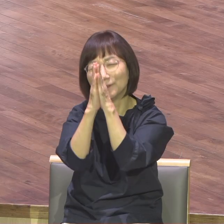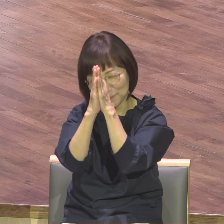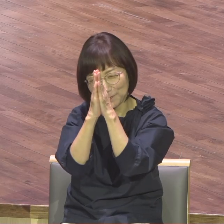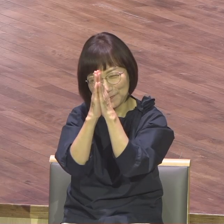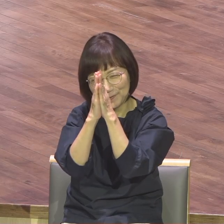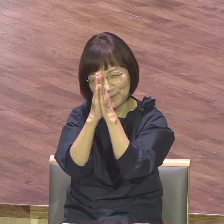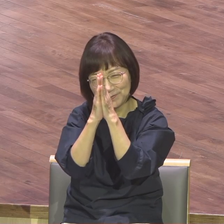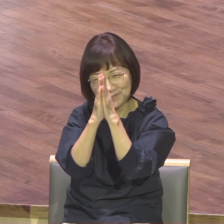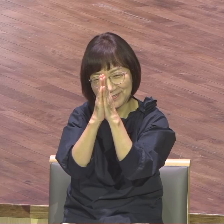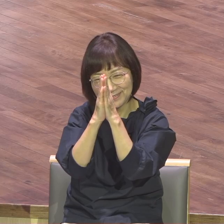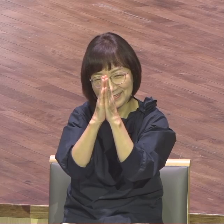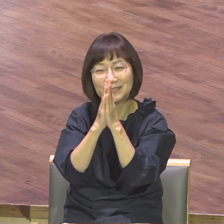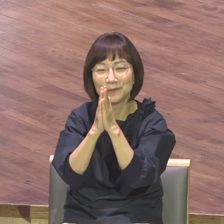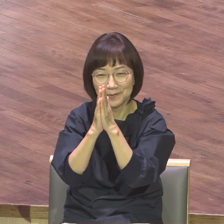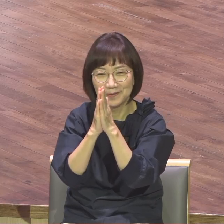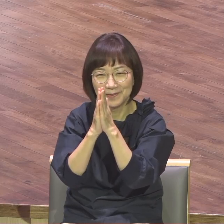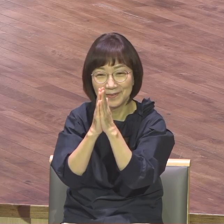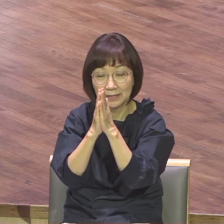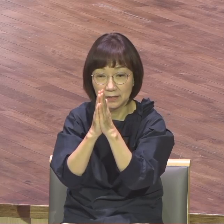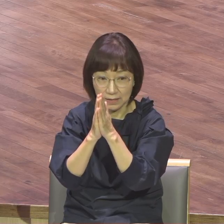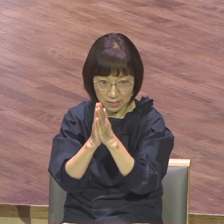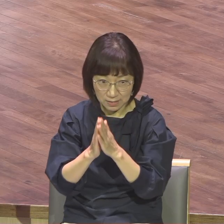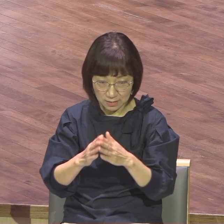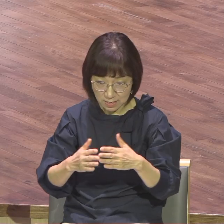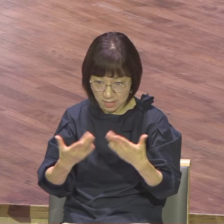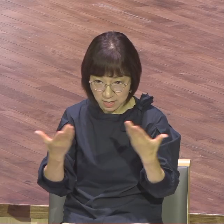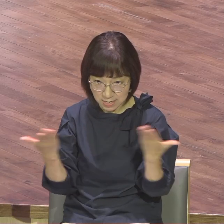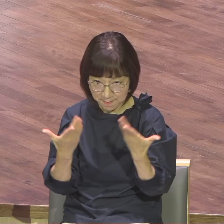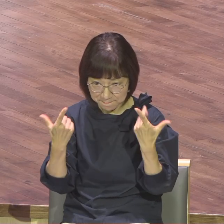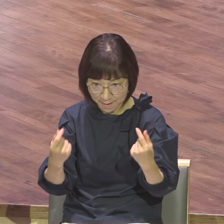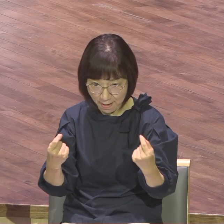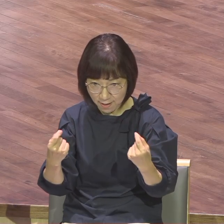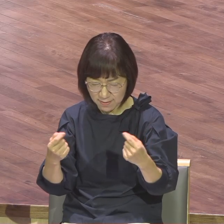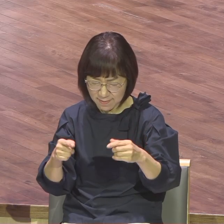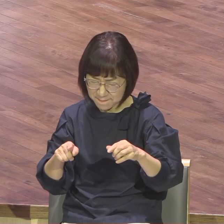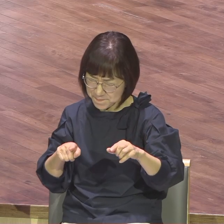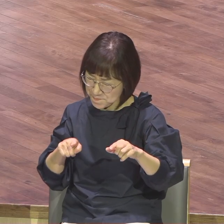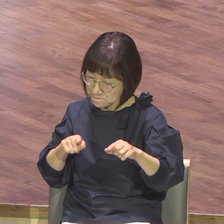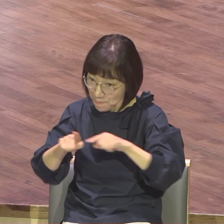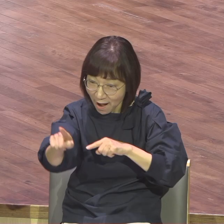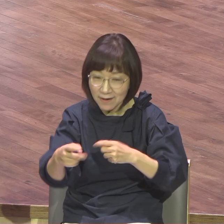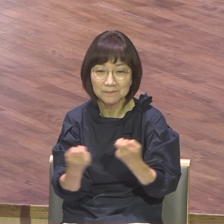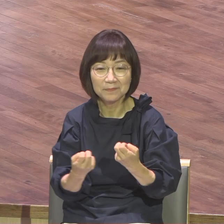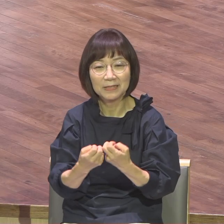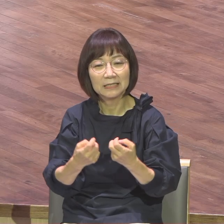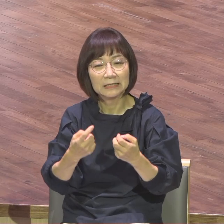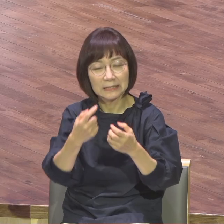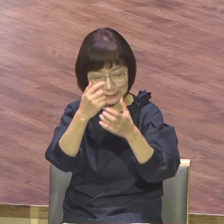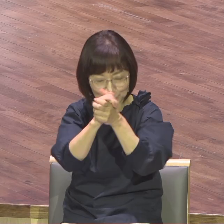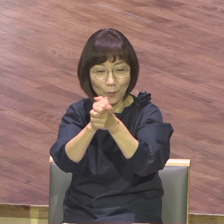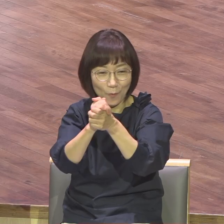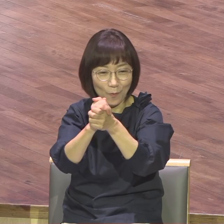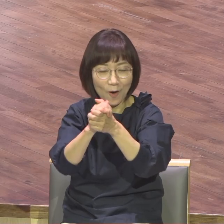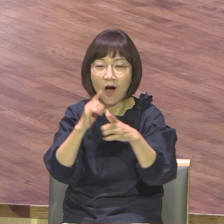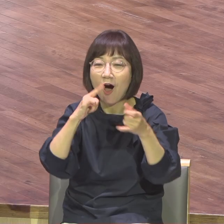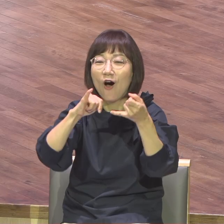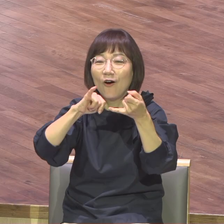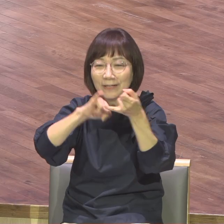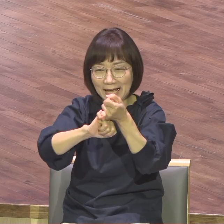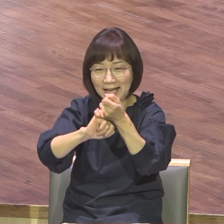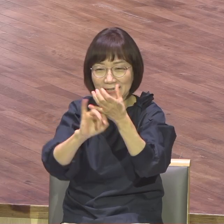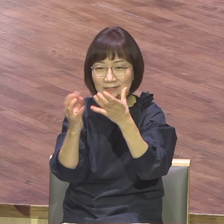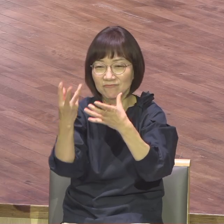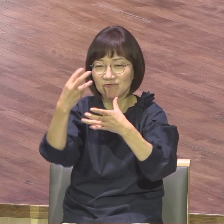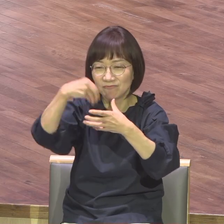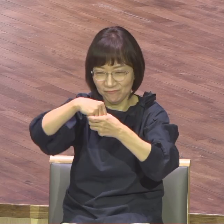기도예요, 기도. 아시겠어요? 언약 기도입니다. 기도를 통해서 하나님 것을 내